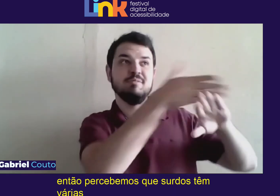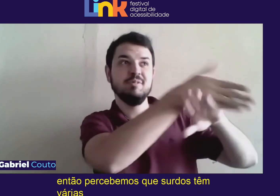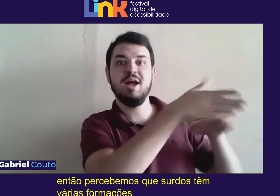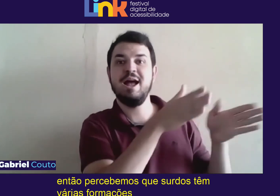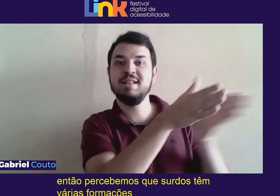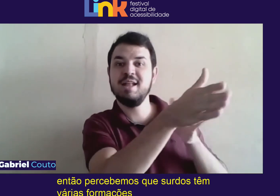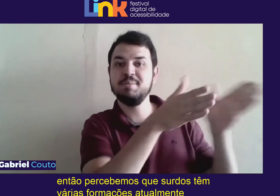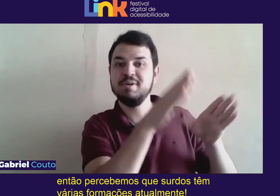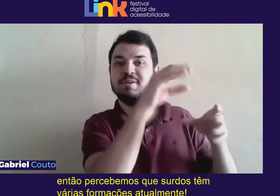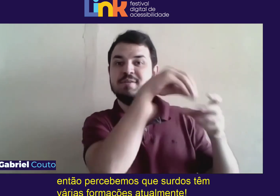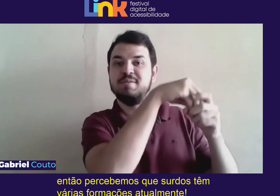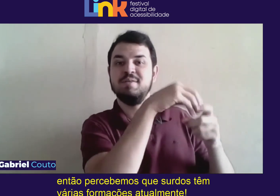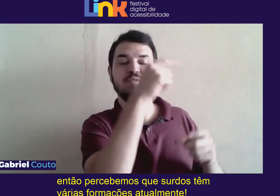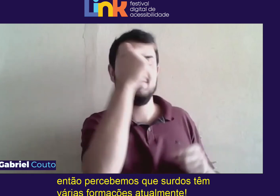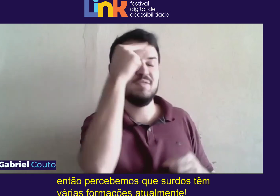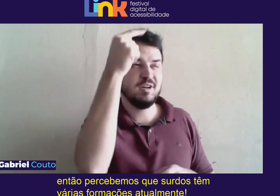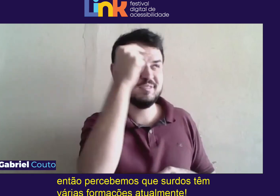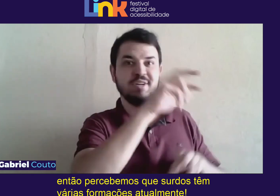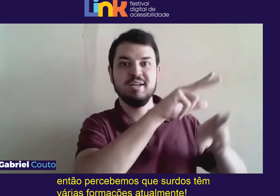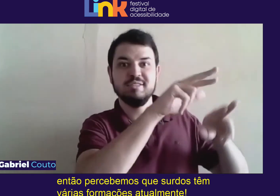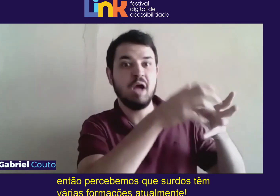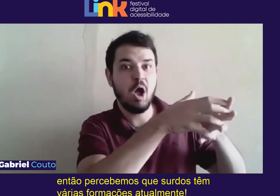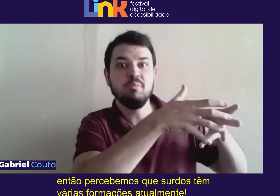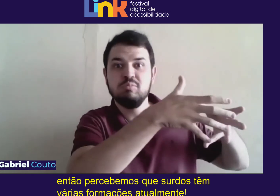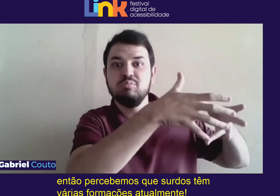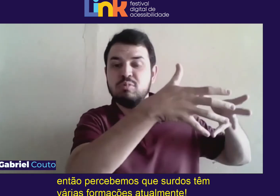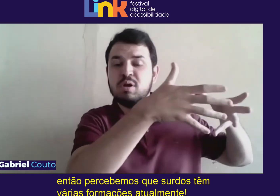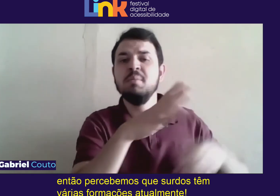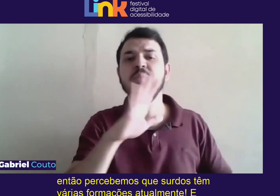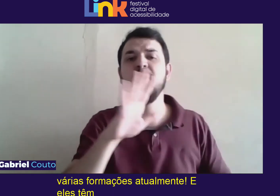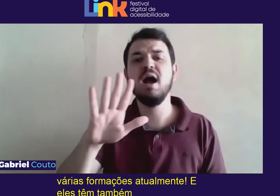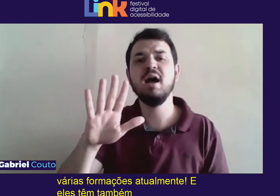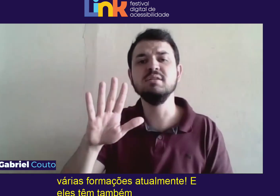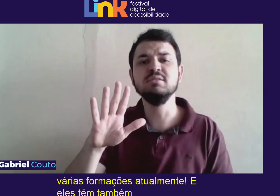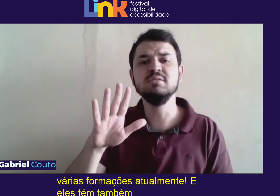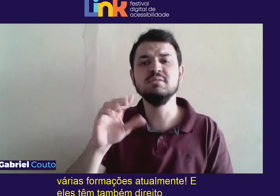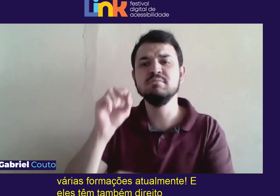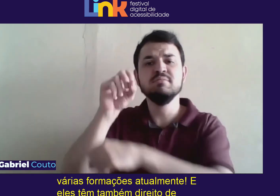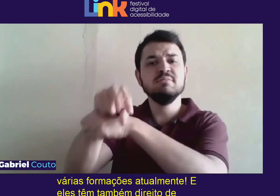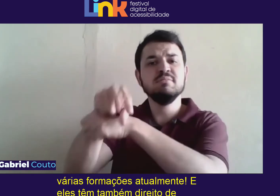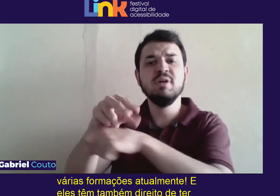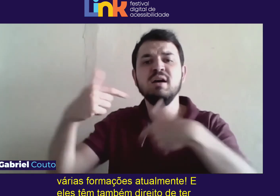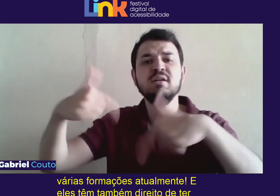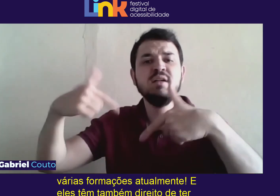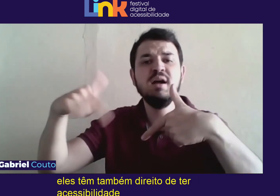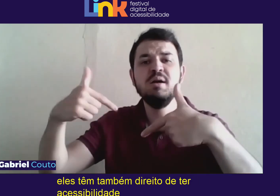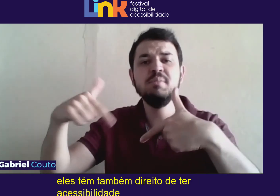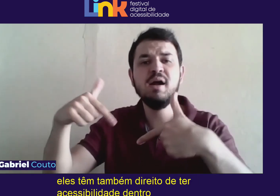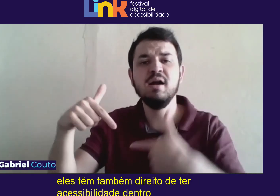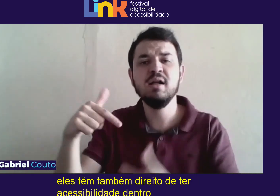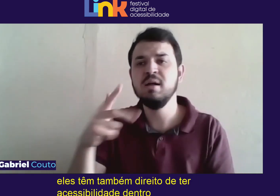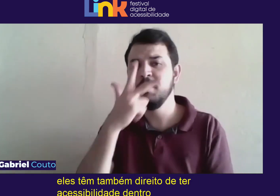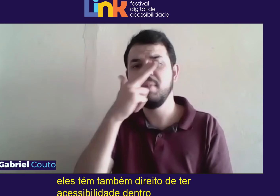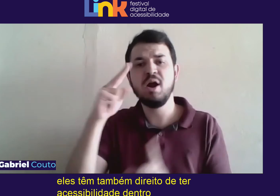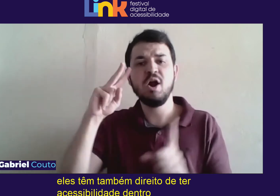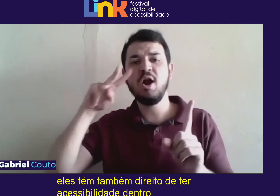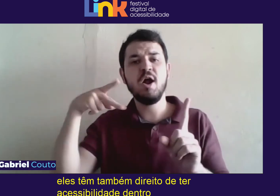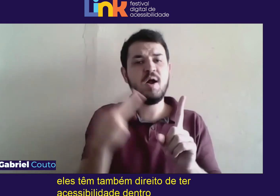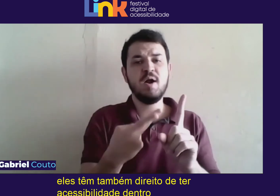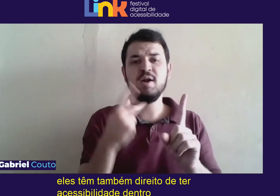E eles têm também o direito de ter acessibilidade, né, dentro das faculdades escolhidas. Mas, quando se fala